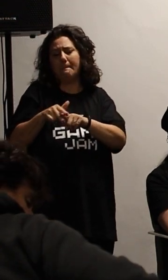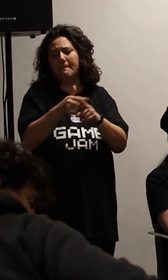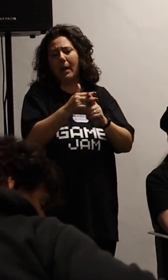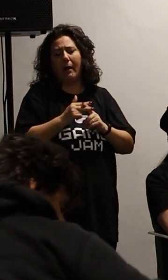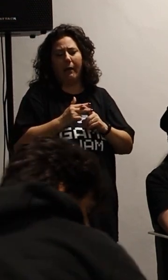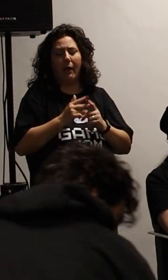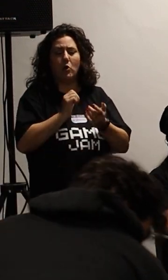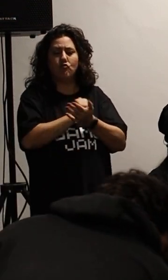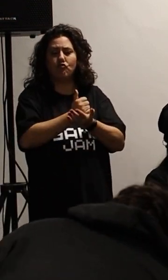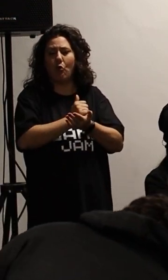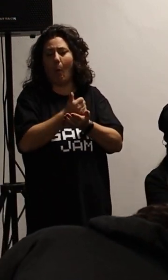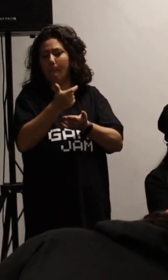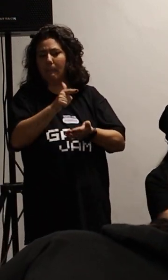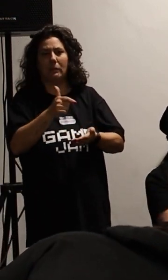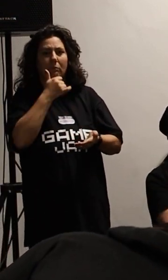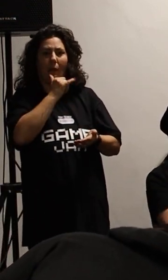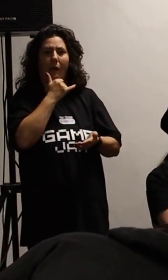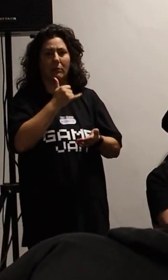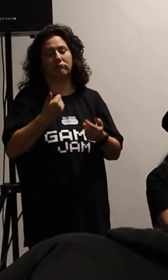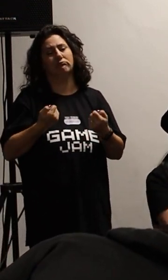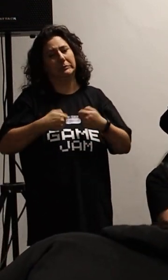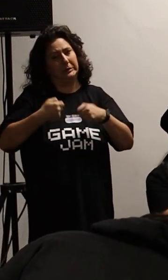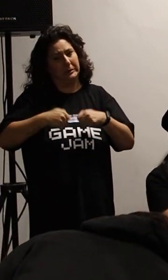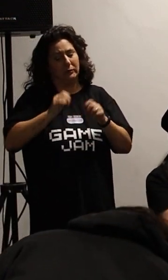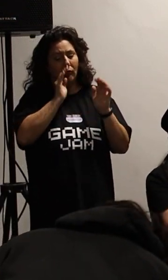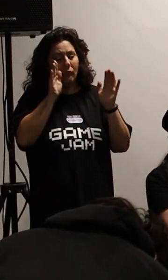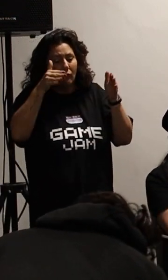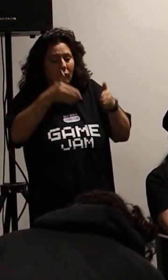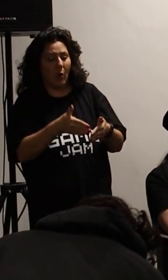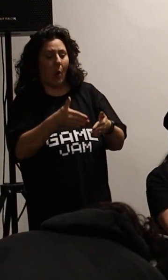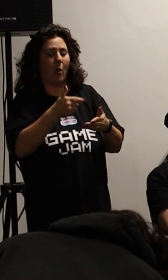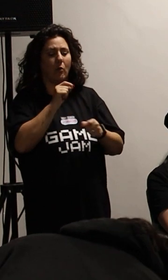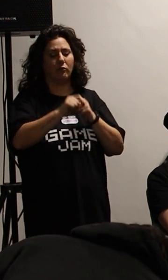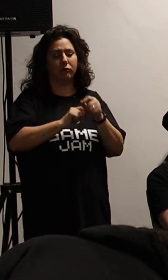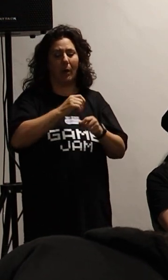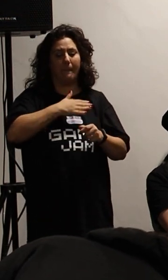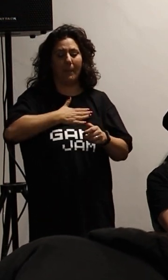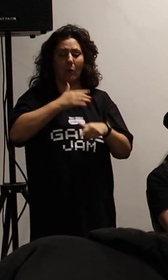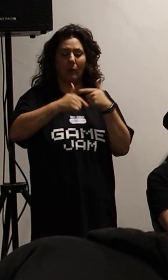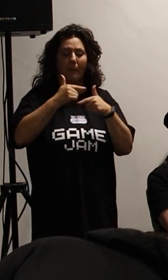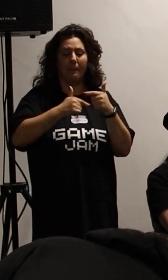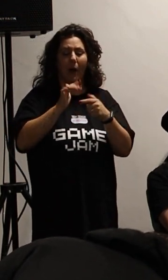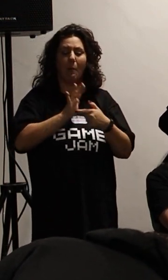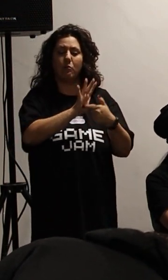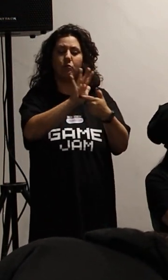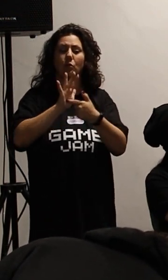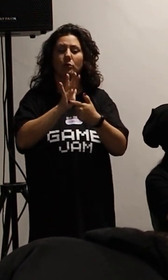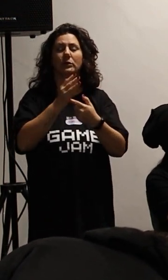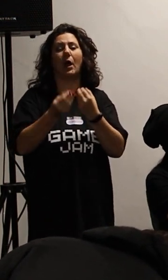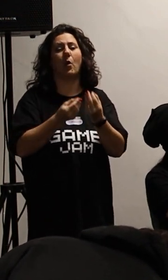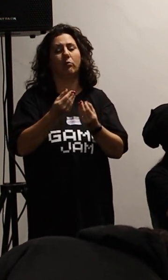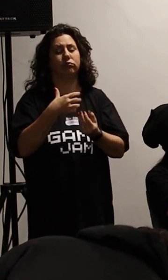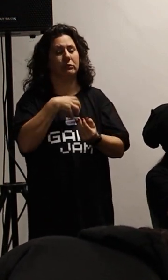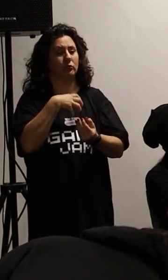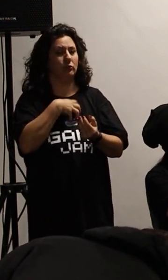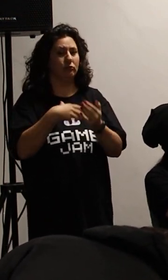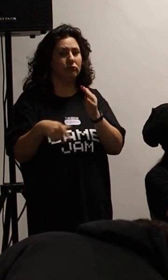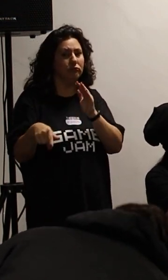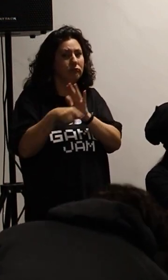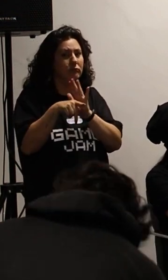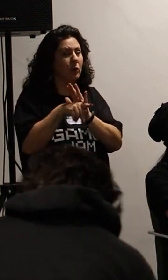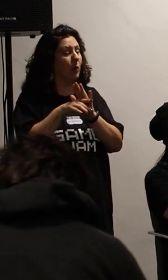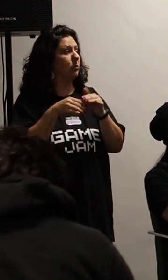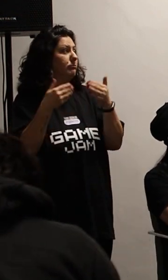tem narrativa. Então, você tem que focar o seu portfólio naquilo que você quer, para onde você quer ir, direcioná-lo, né?